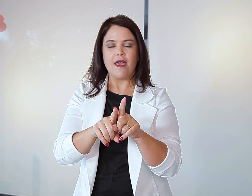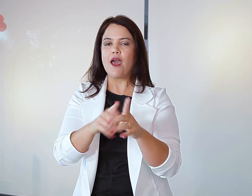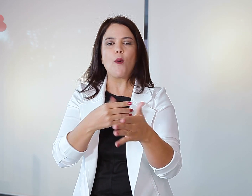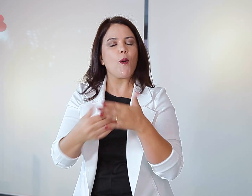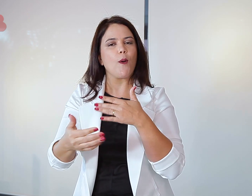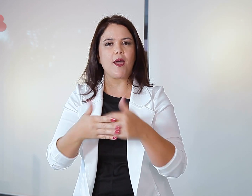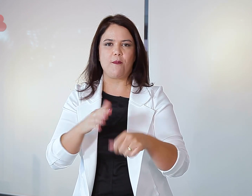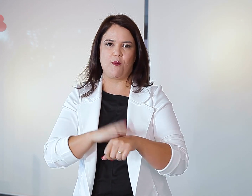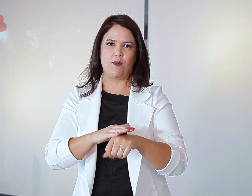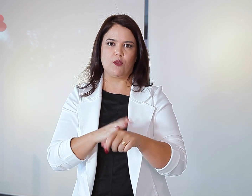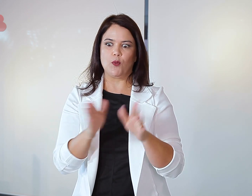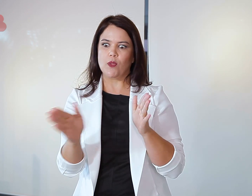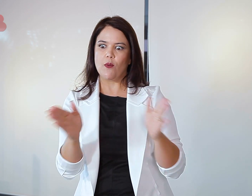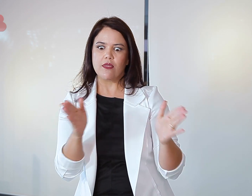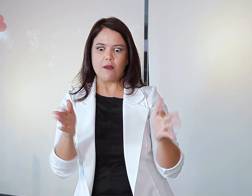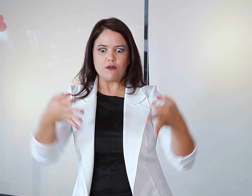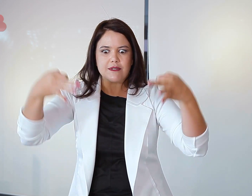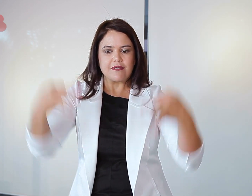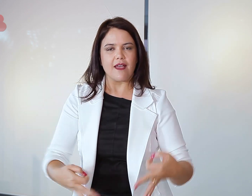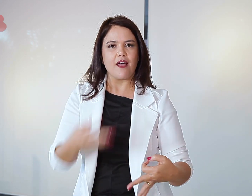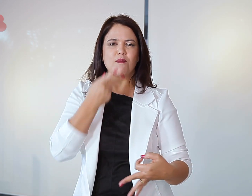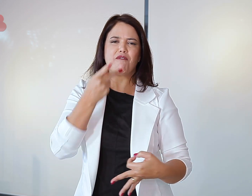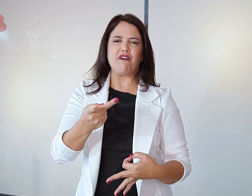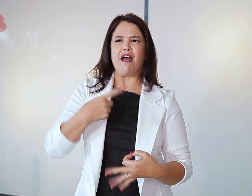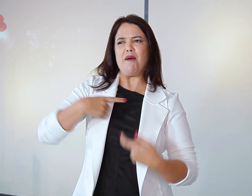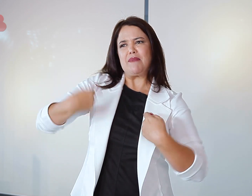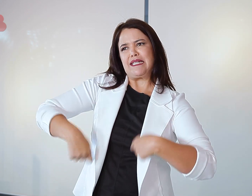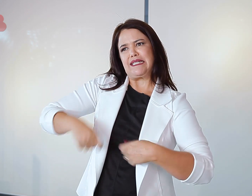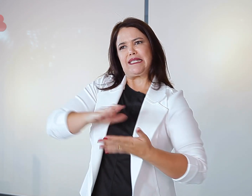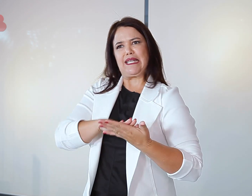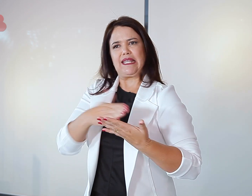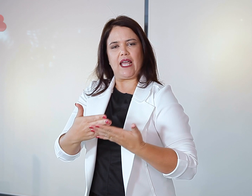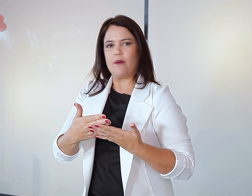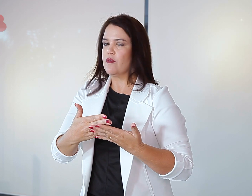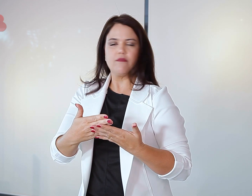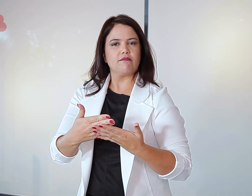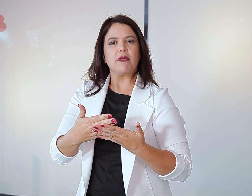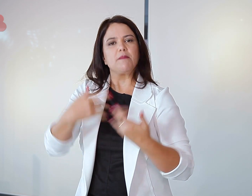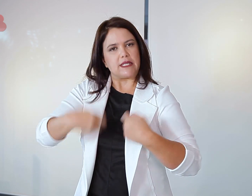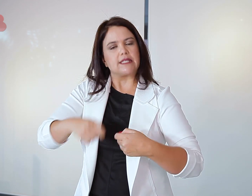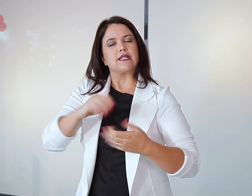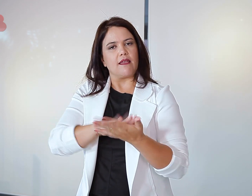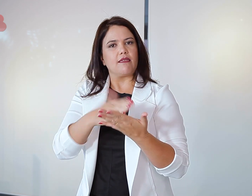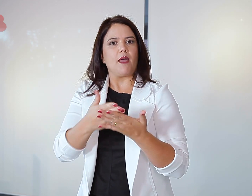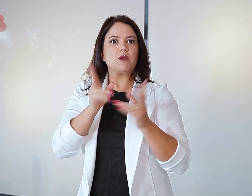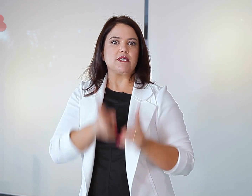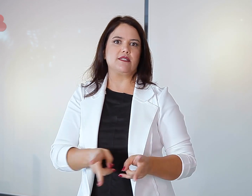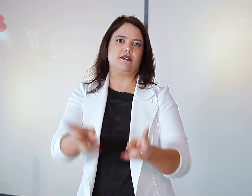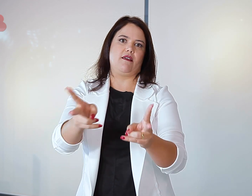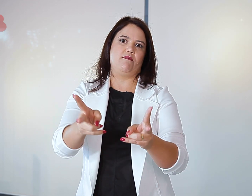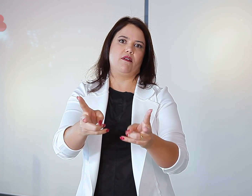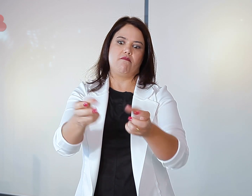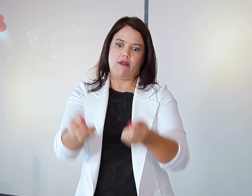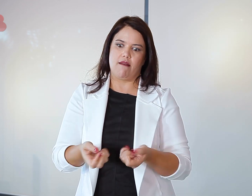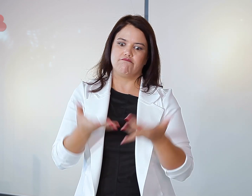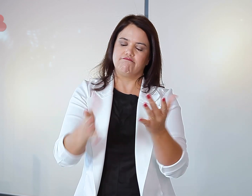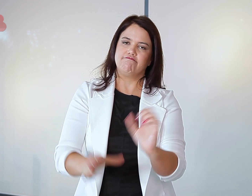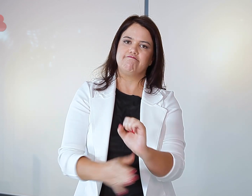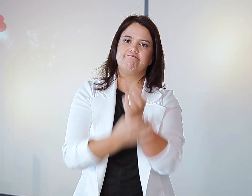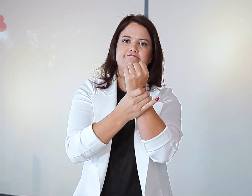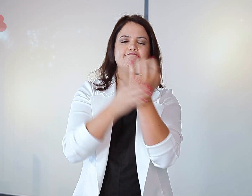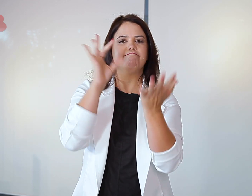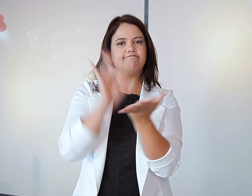as pessoas. Então, não há um momento determinado, é preciso garantir um intérprete somente um horário. Não, é a qualquer momento mesmo, para